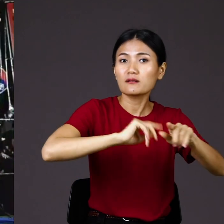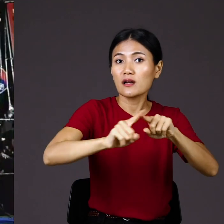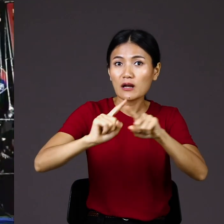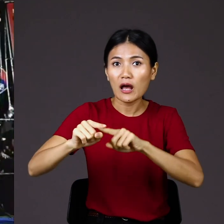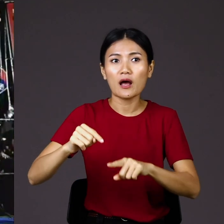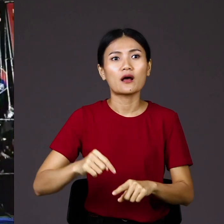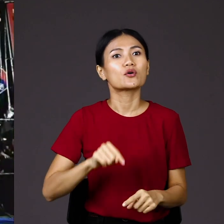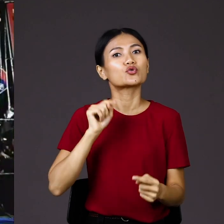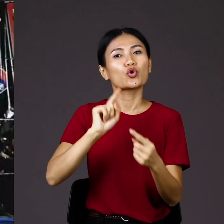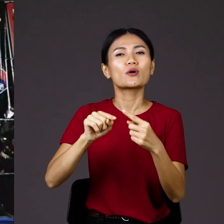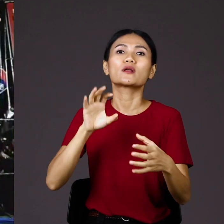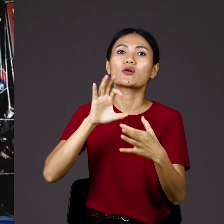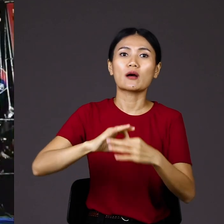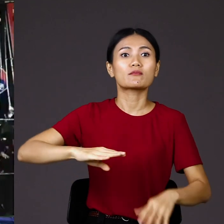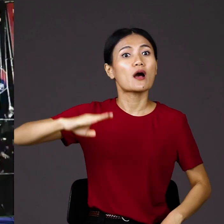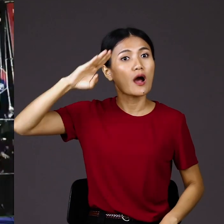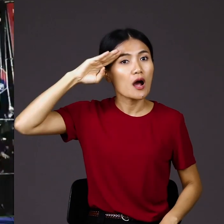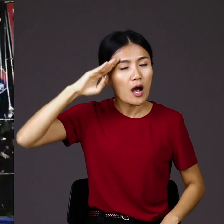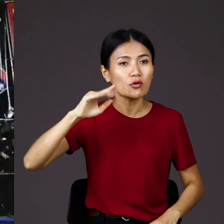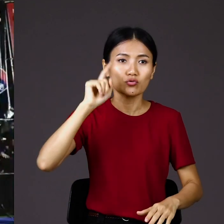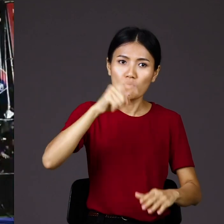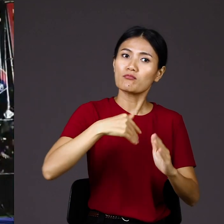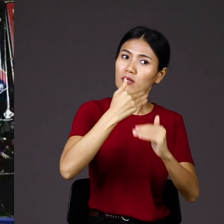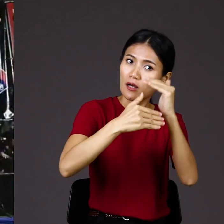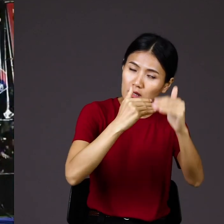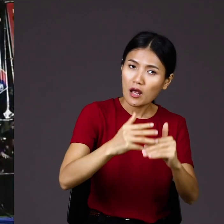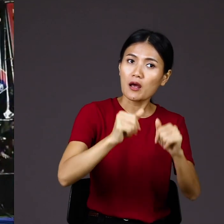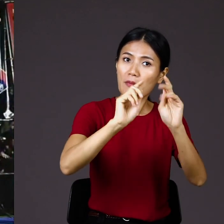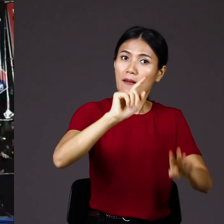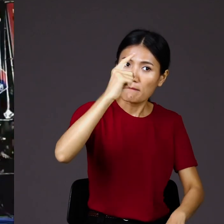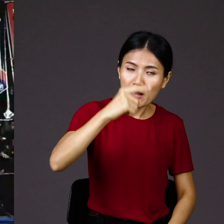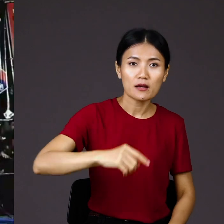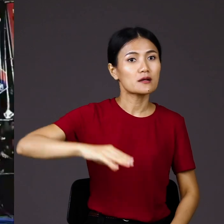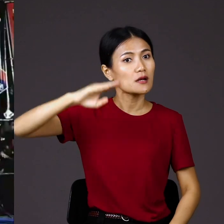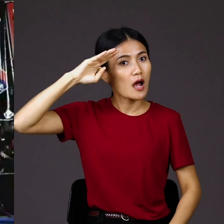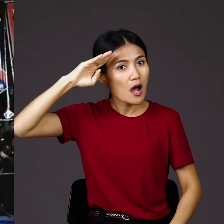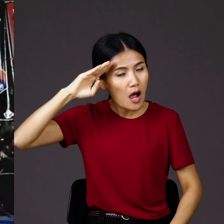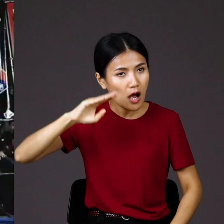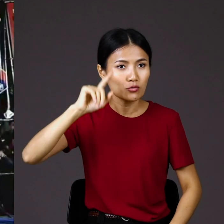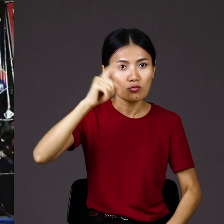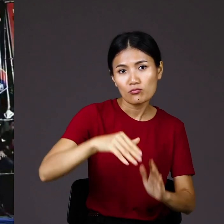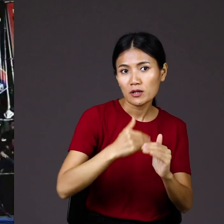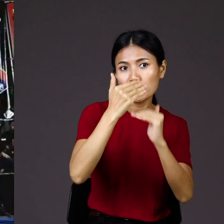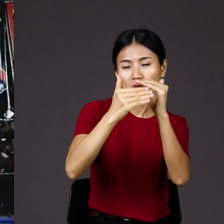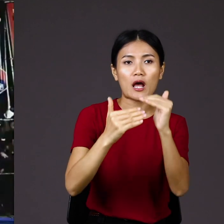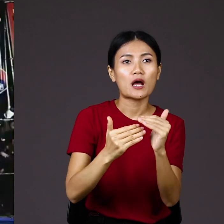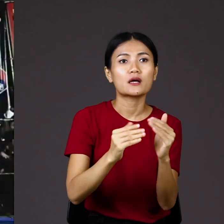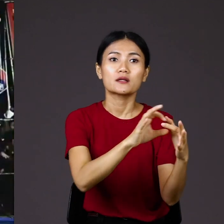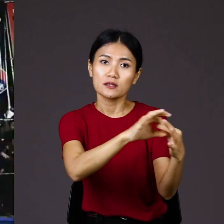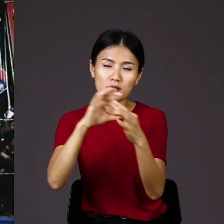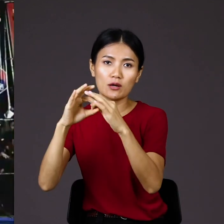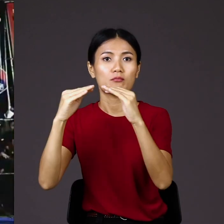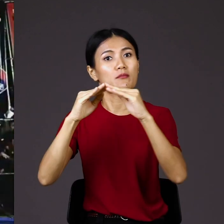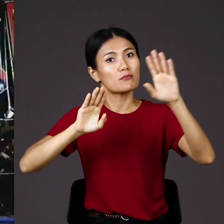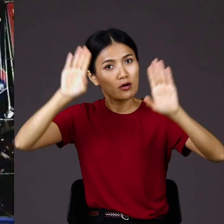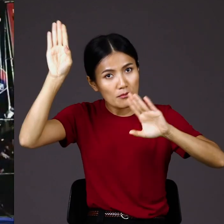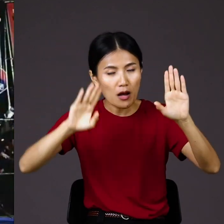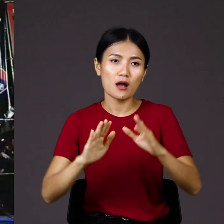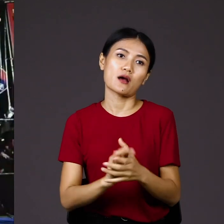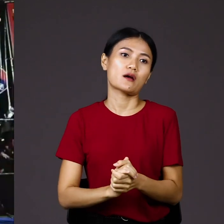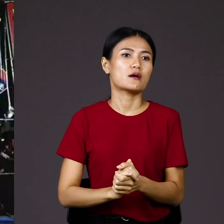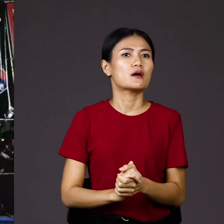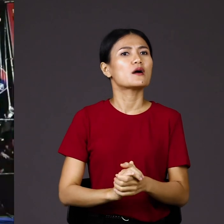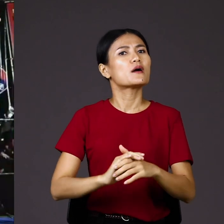ฏิรูปกองทัพให้ทันสมัยปฏิรูปกองทัพให้สอดคล้องกับประชาธิปไตยเรื่องของการกระจายการถือครองที่